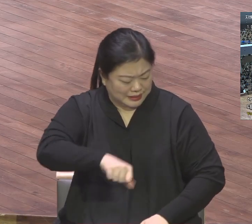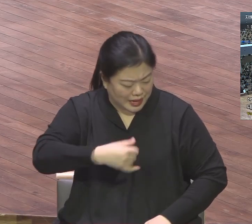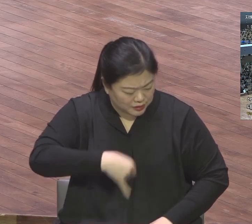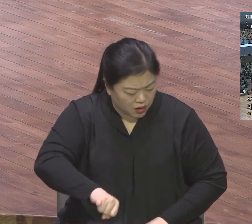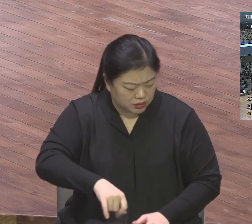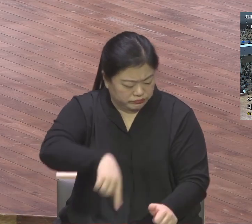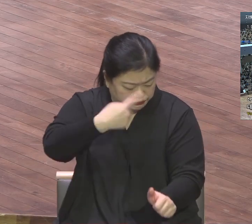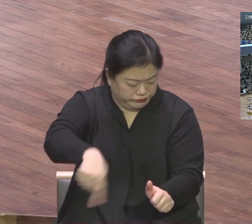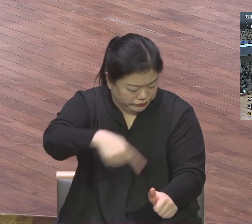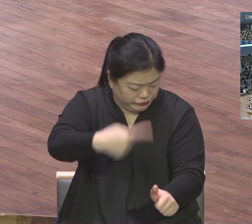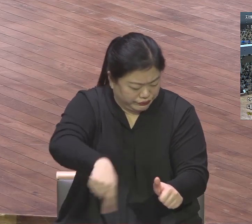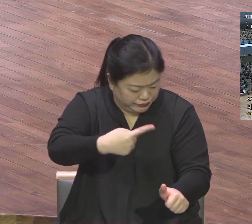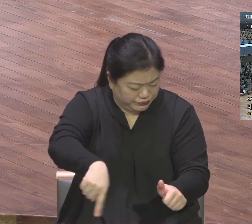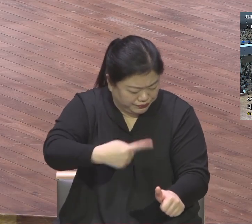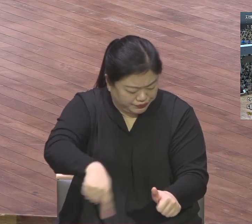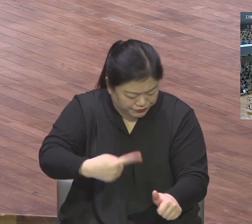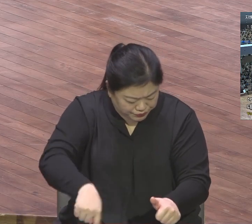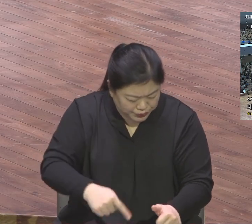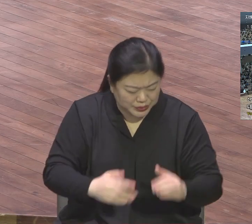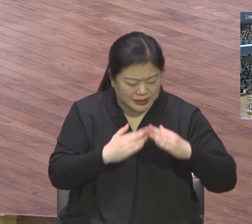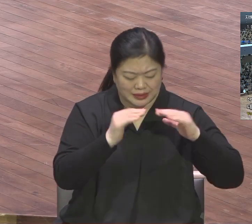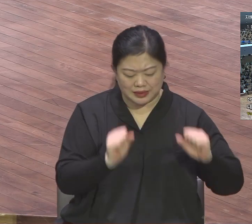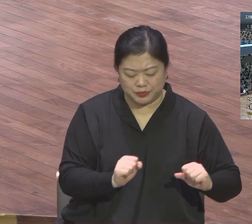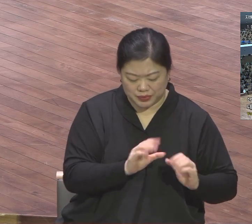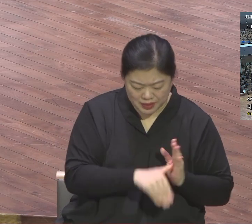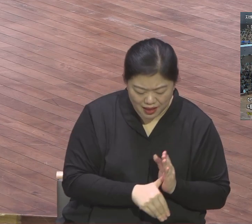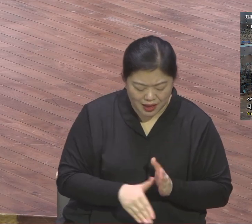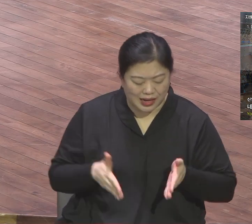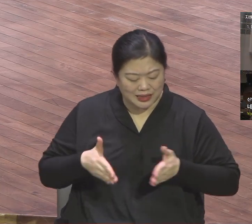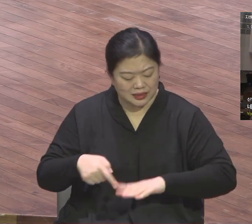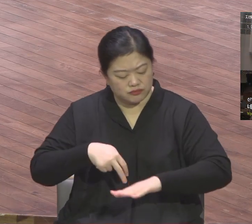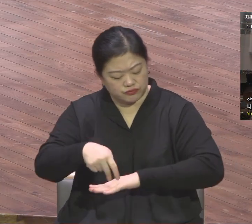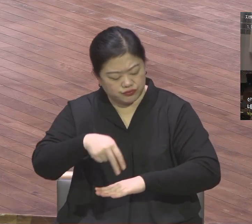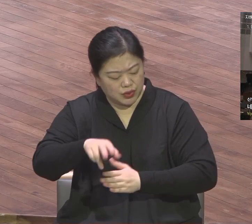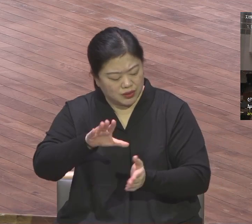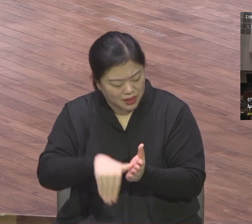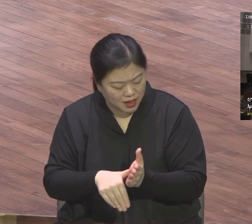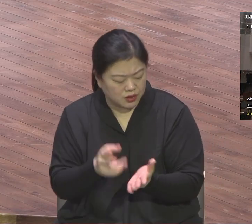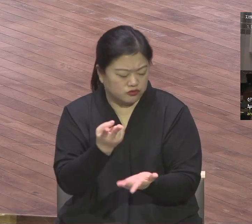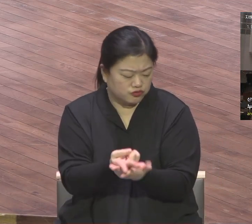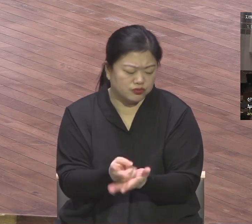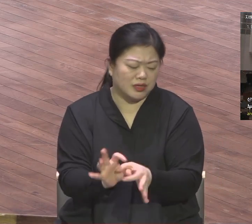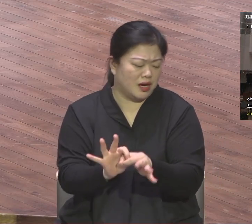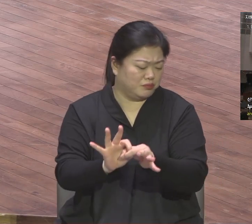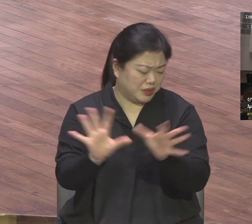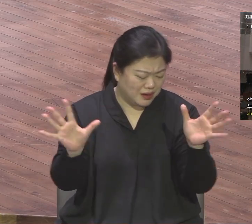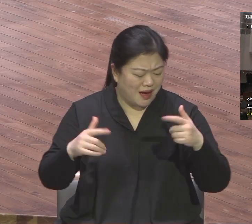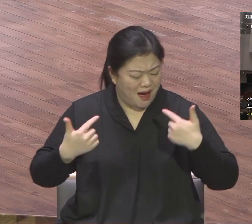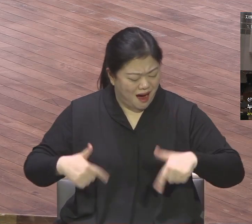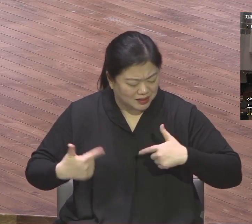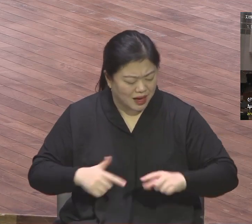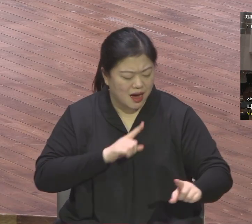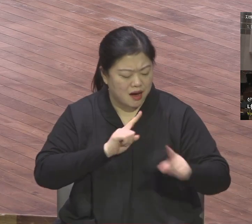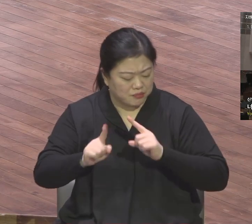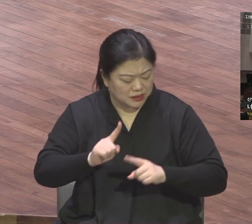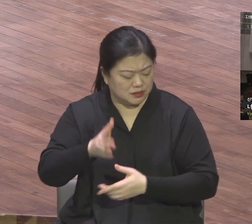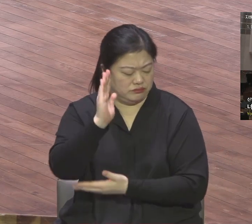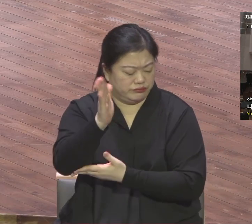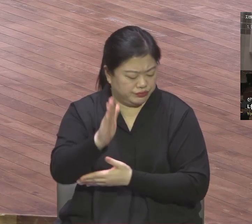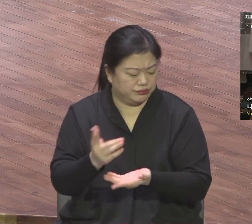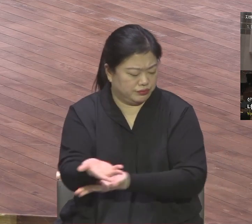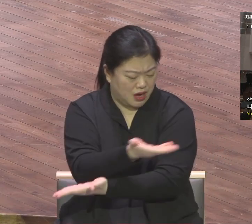새기고 너 자녀에게 부지런히 가르치며 집 앉을 때든 길을 걸을 때든 누웠을 때든 일어날 때든지 이 말씀을 강론하며 너는